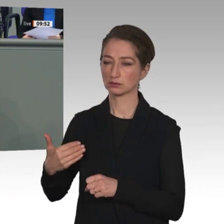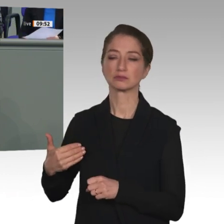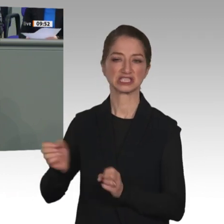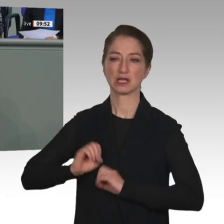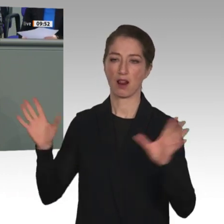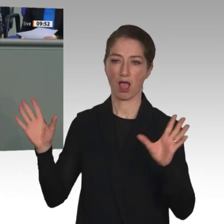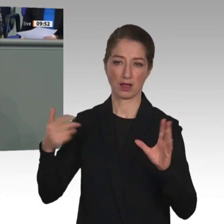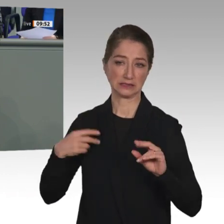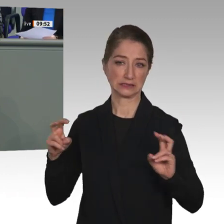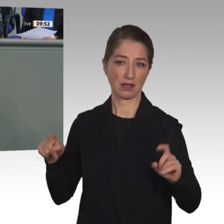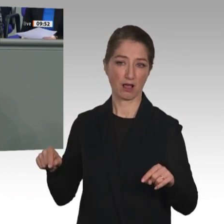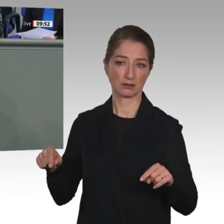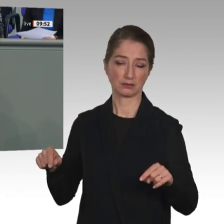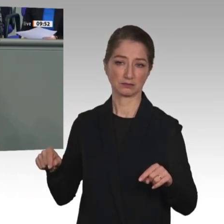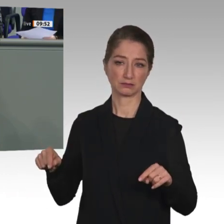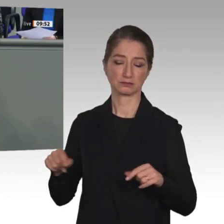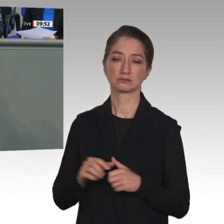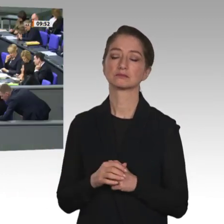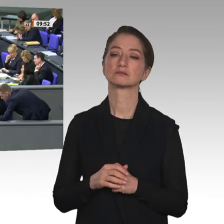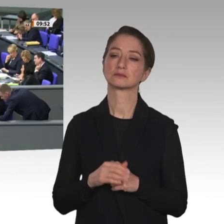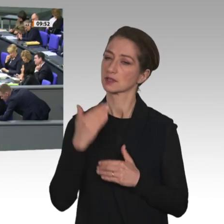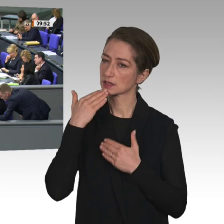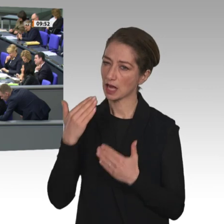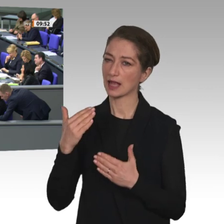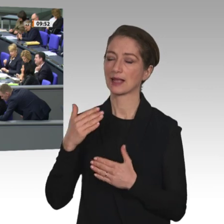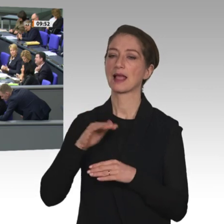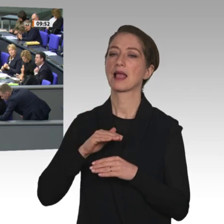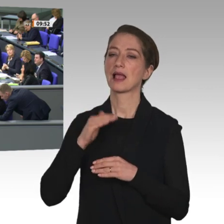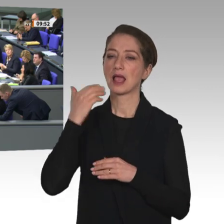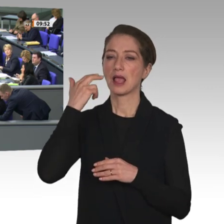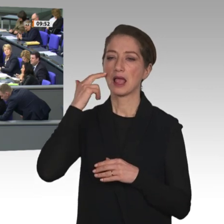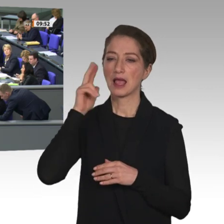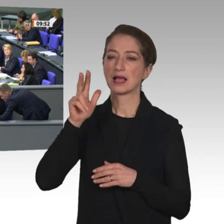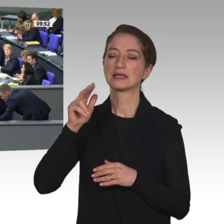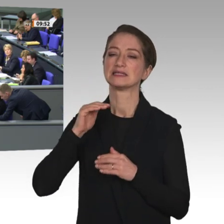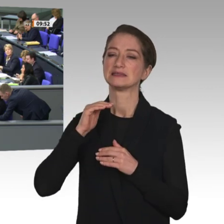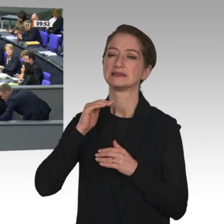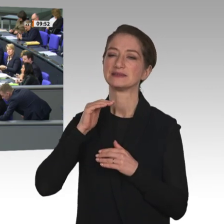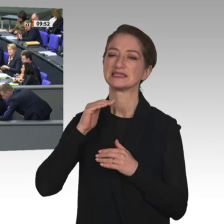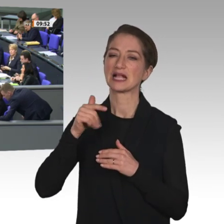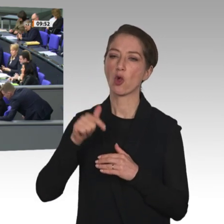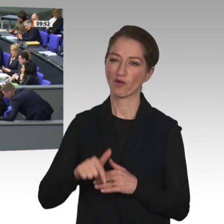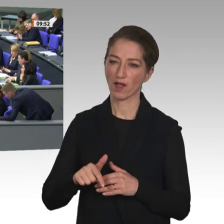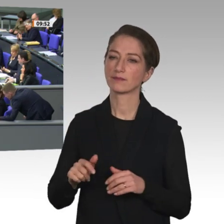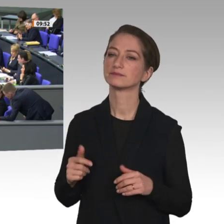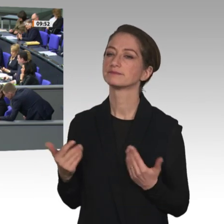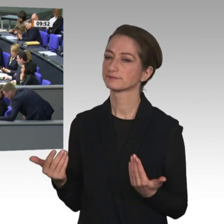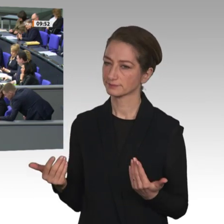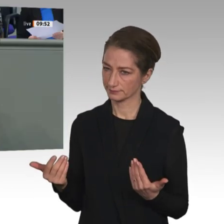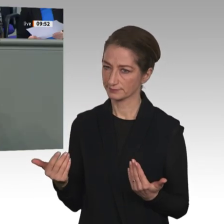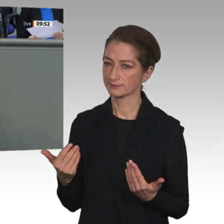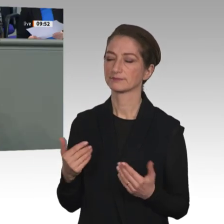unbestritten sei und durch nichts relativieren werden könne. Ich danke Ihnen herzlich, Herr Seehofer, für diese klaren Worte. Ich hoffe, wir bleiben zusammen an dieser